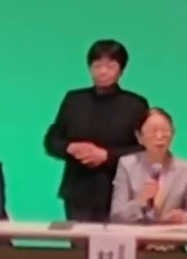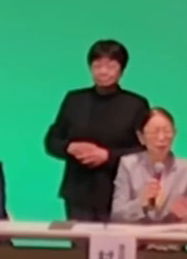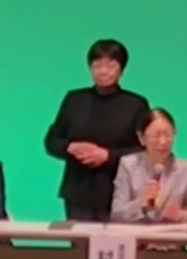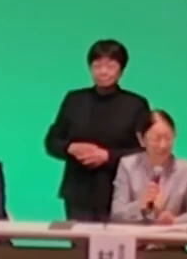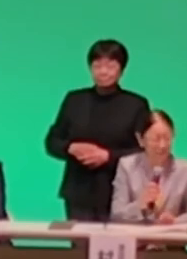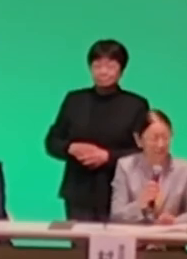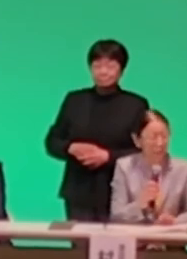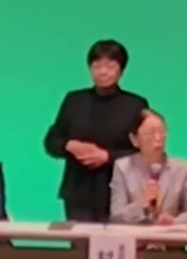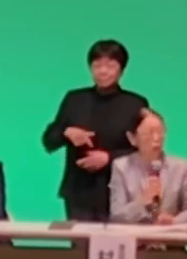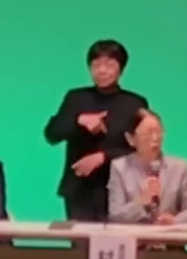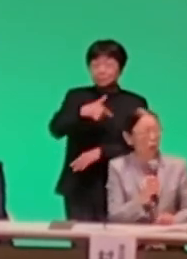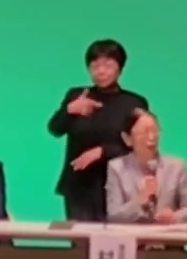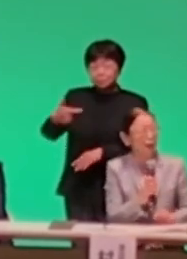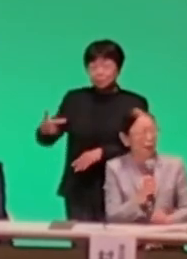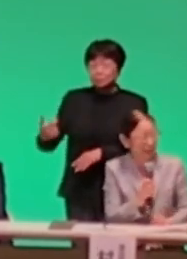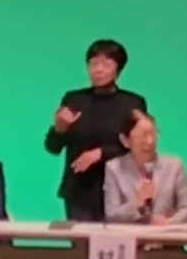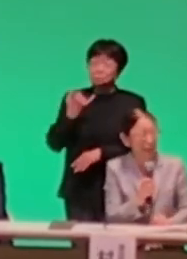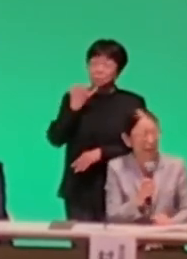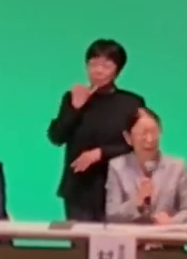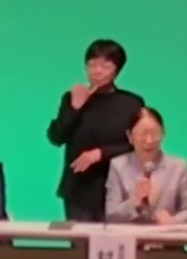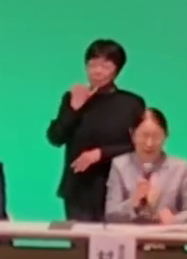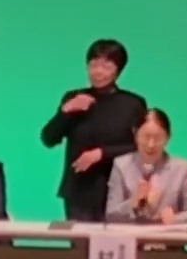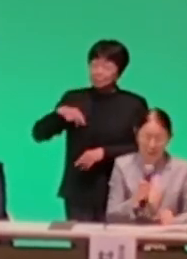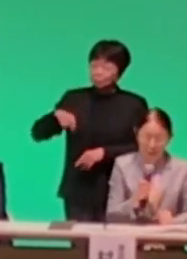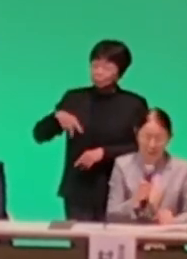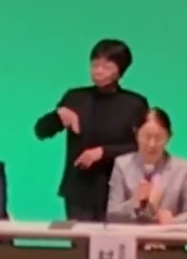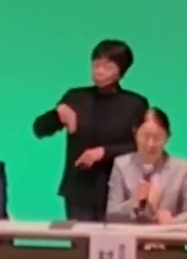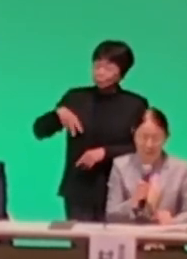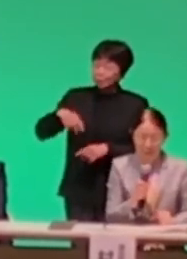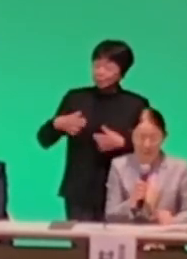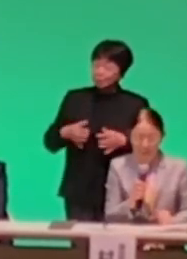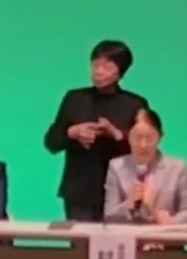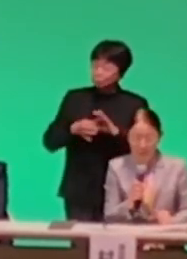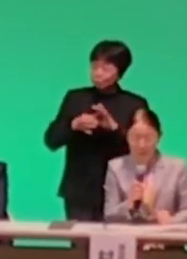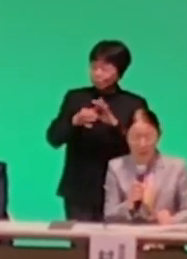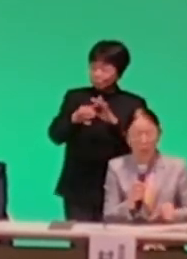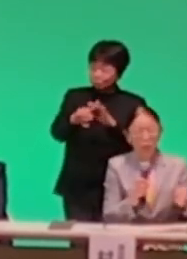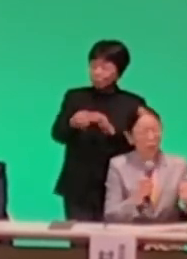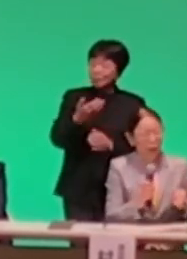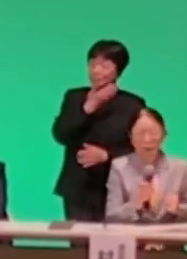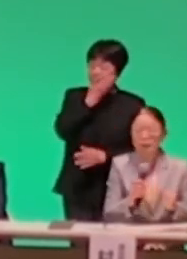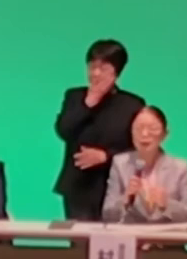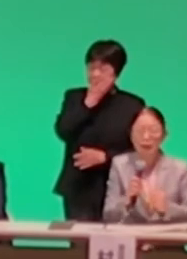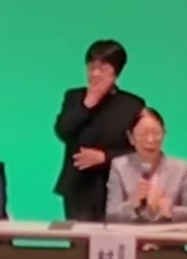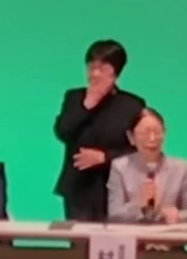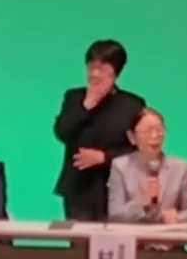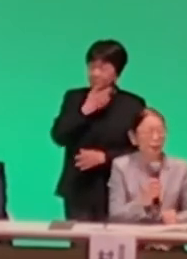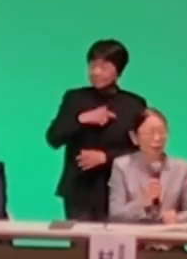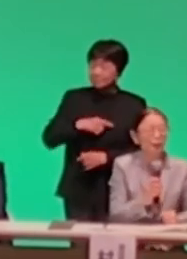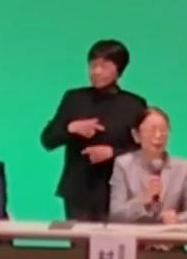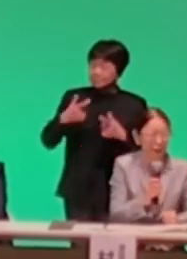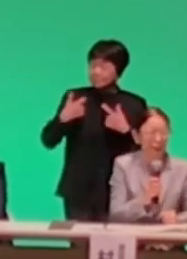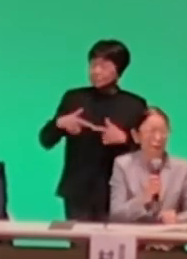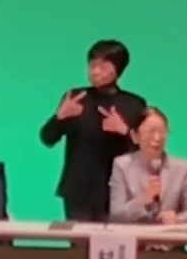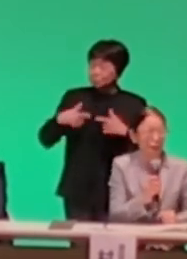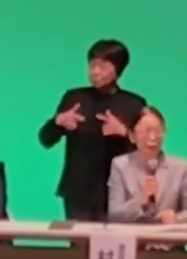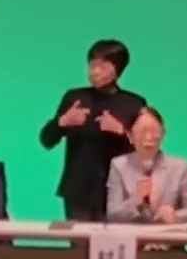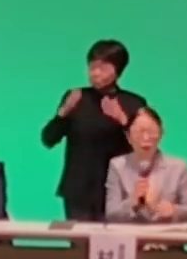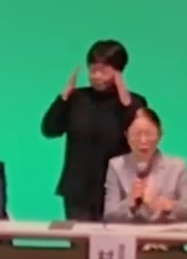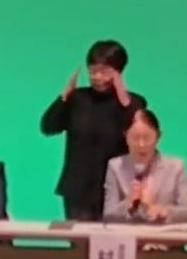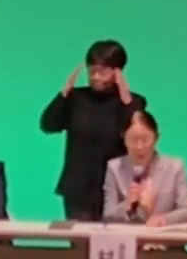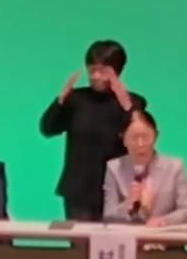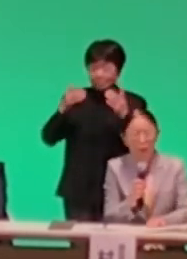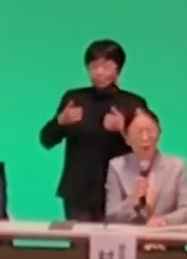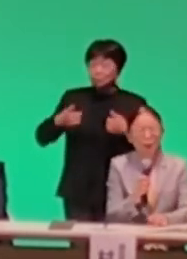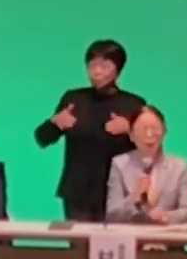も歩き続けることの方が大事で、あのずっとこう走ってなきゃいけないっていうわけじゃない。だから